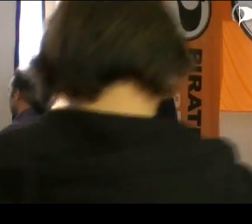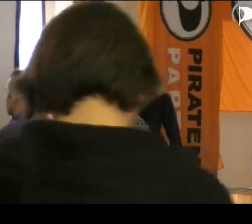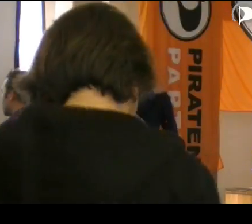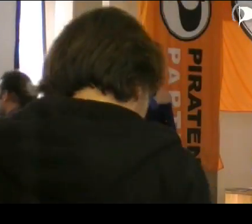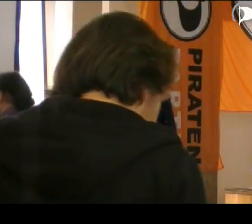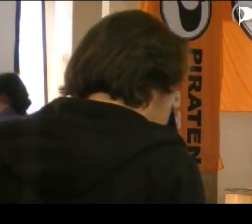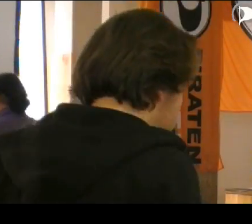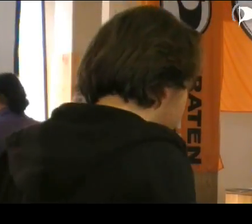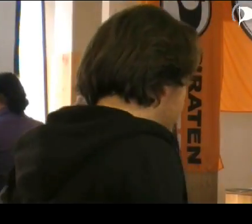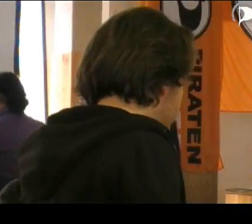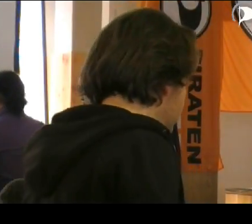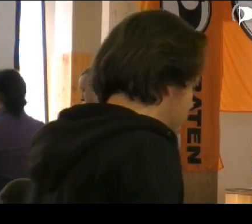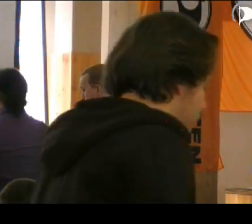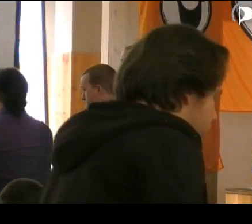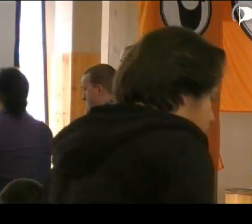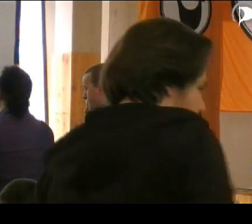und 2